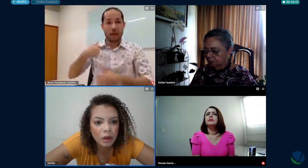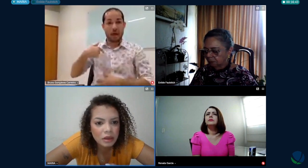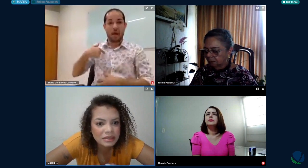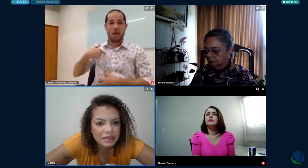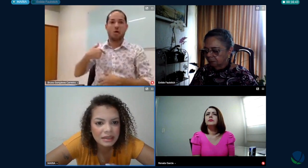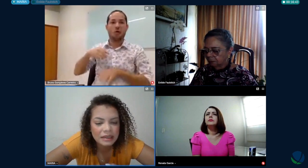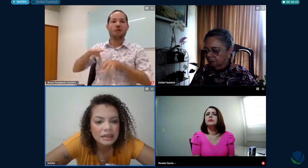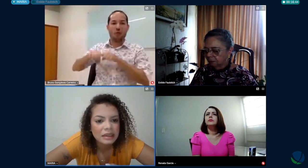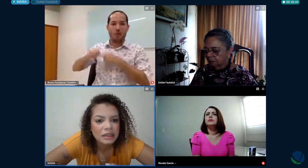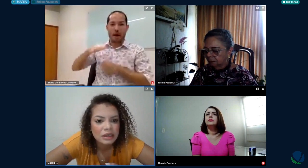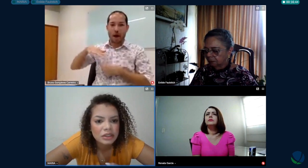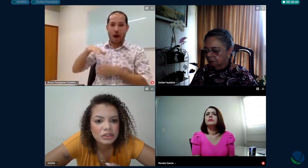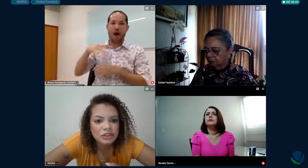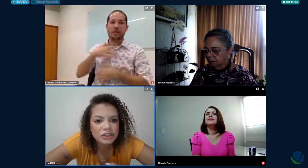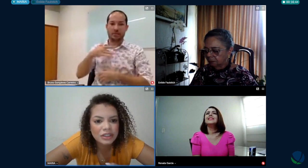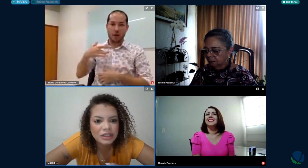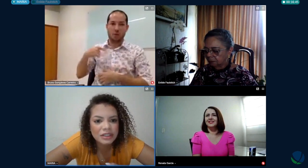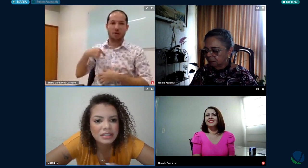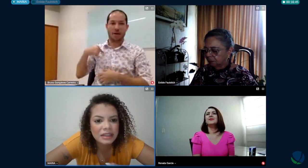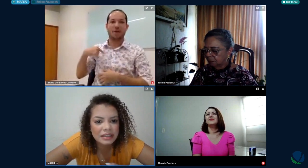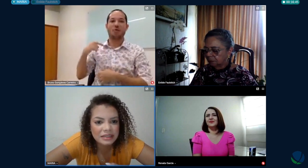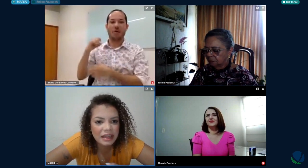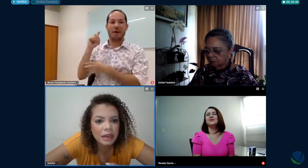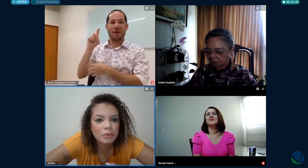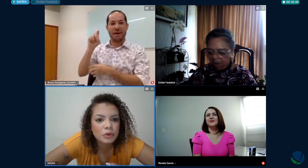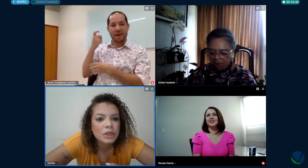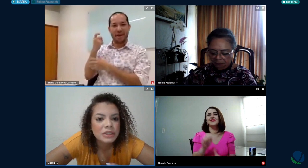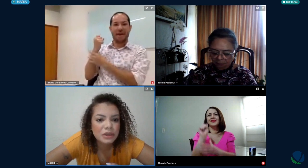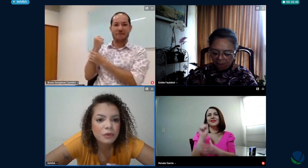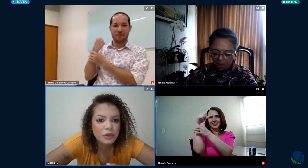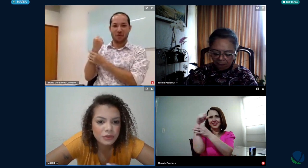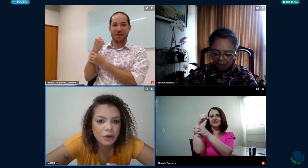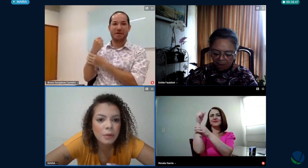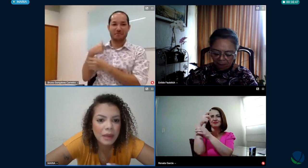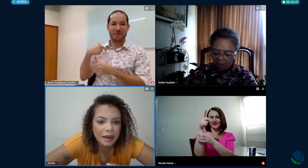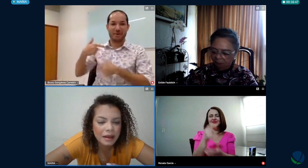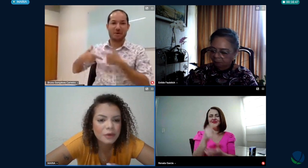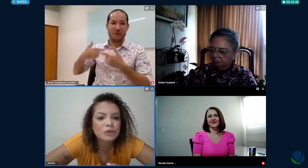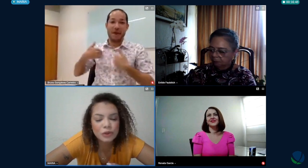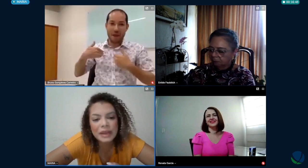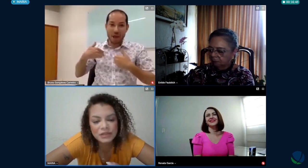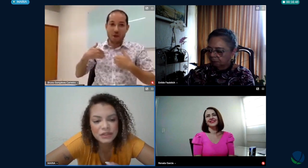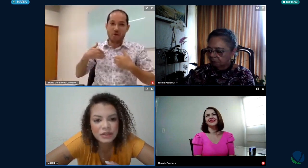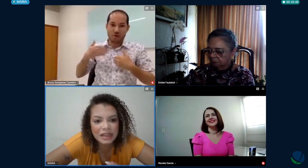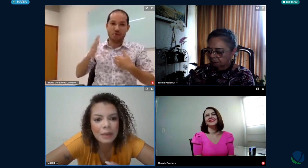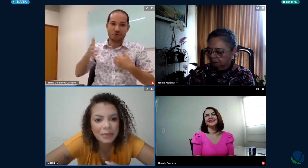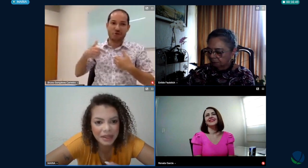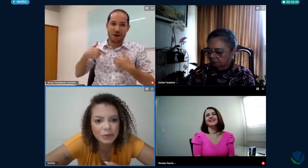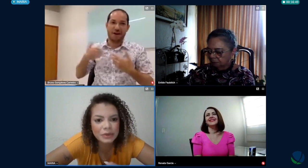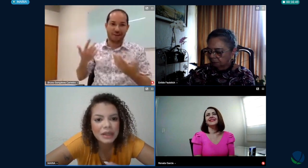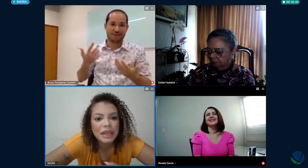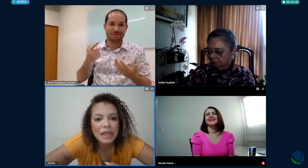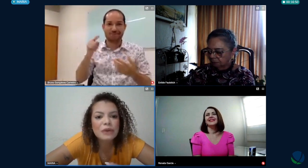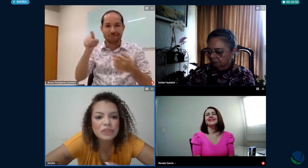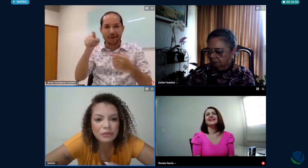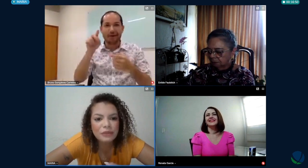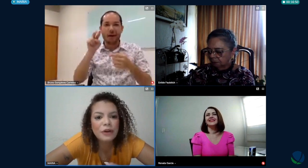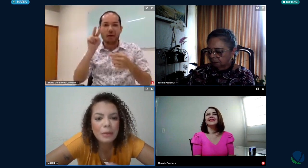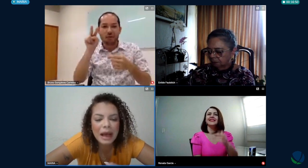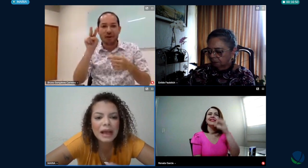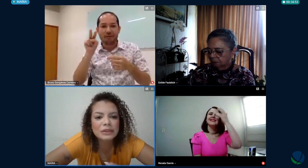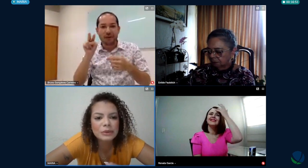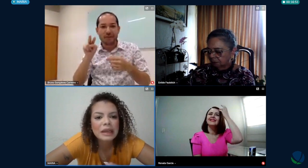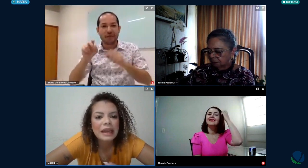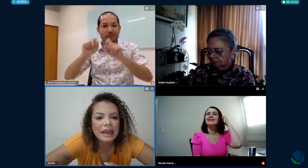Sua proposta de sinais termo, se eu fosse formar... Eu sou ex-fisioterapeuta. Eu já